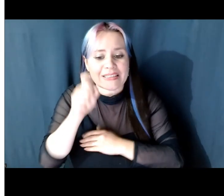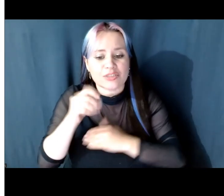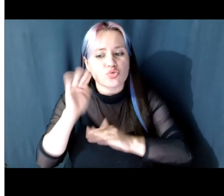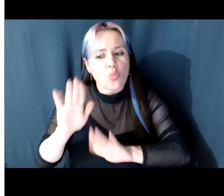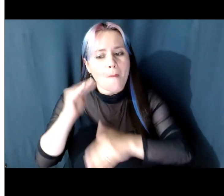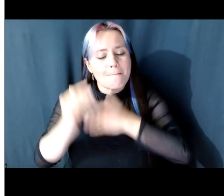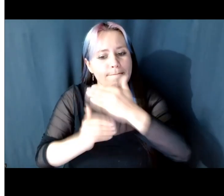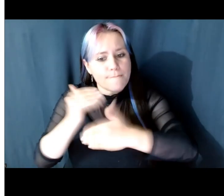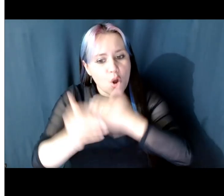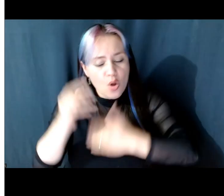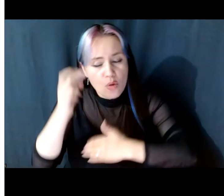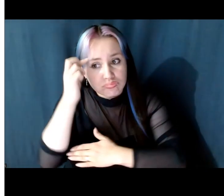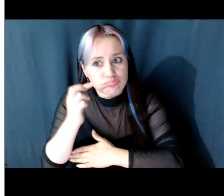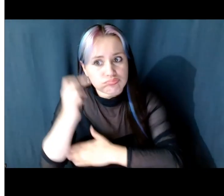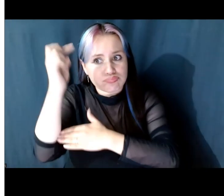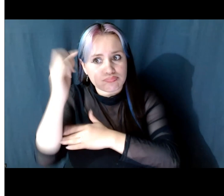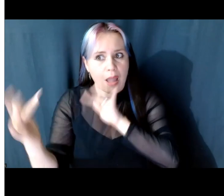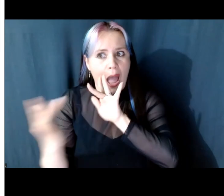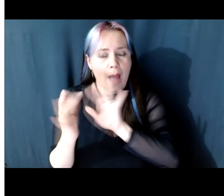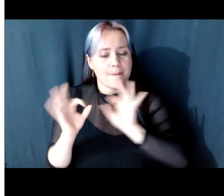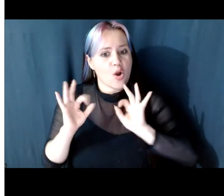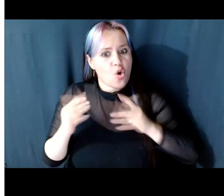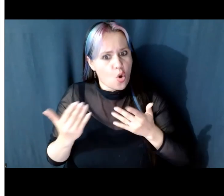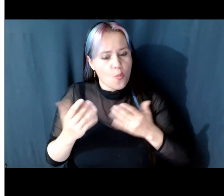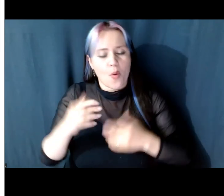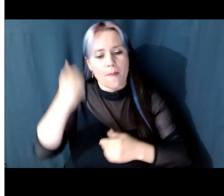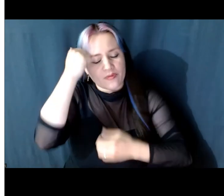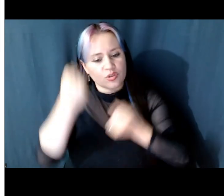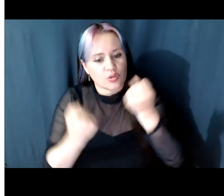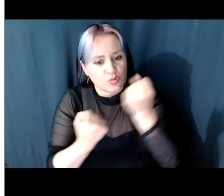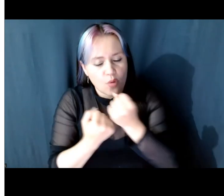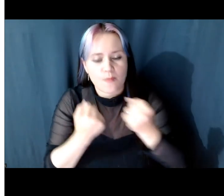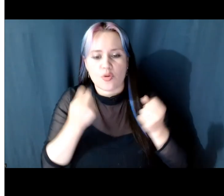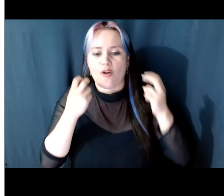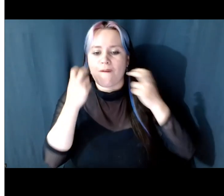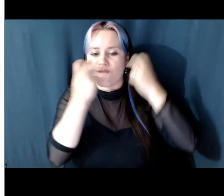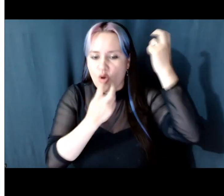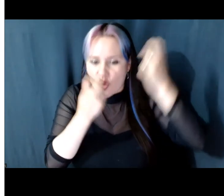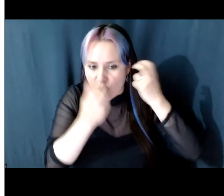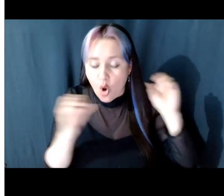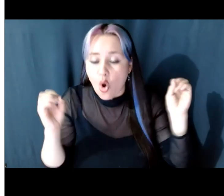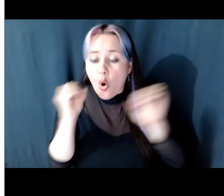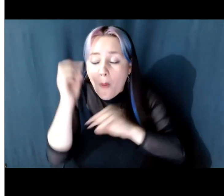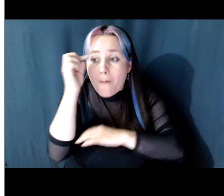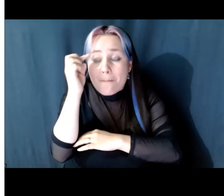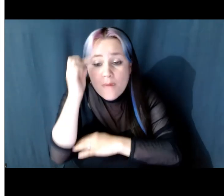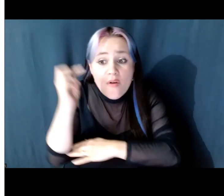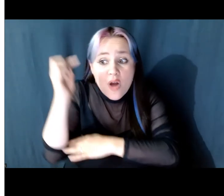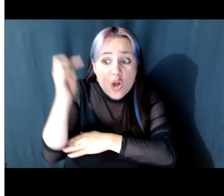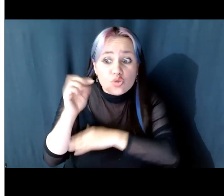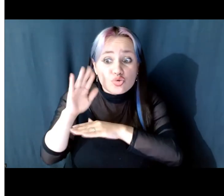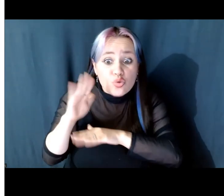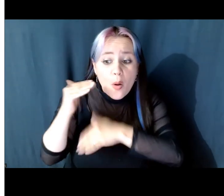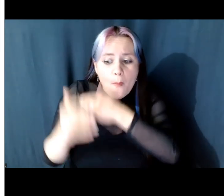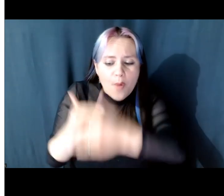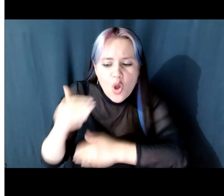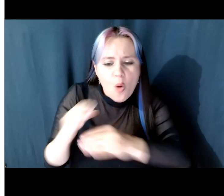sordos están en desventaja en el acceso a la información y los contenidos educativos lo cual afectará su desarrollo